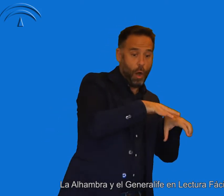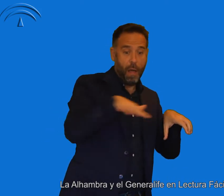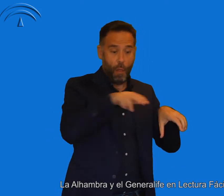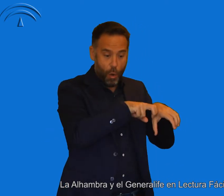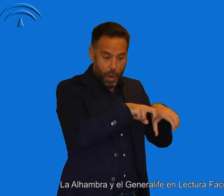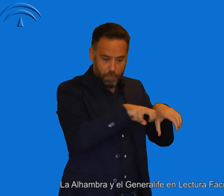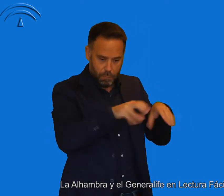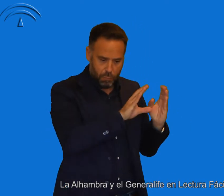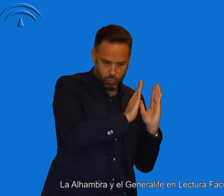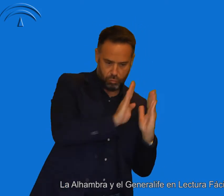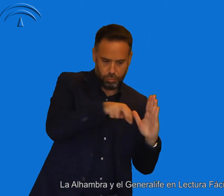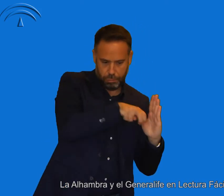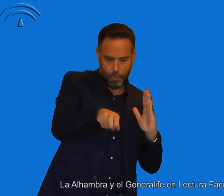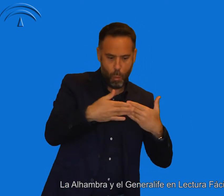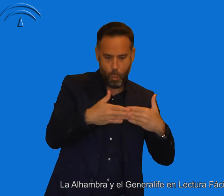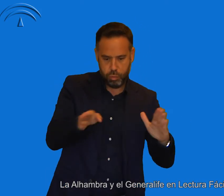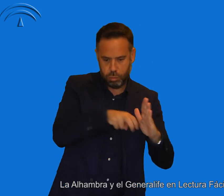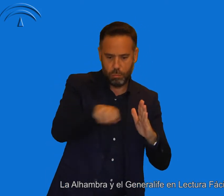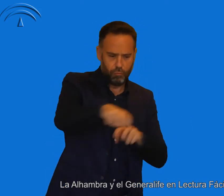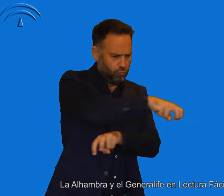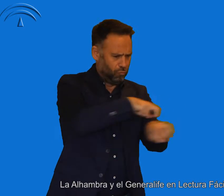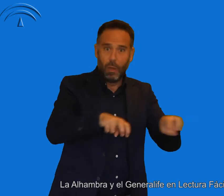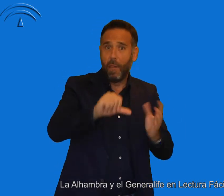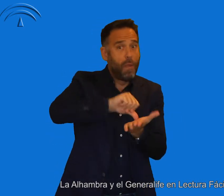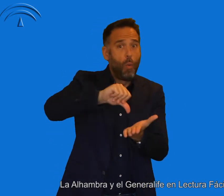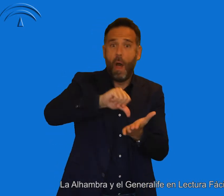y puertas interiores para pasar de una zona a otra.